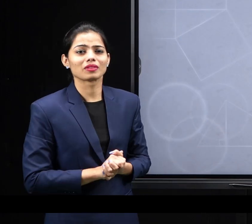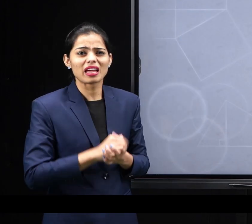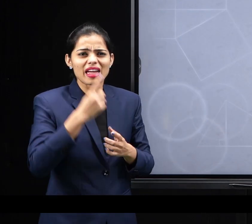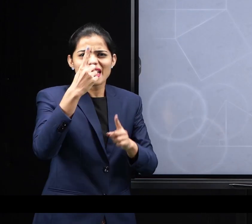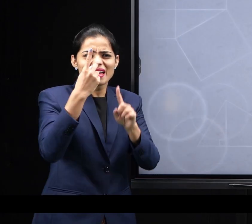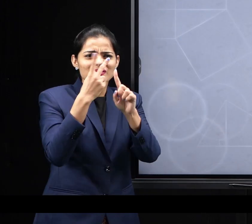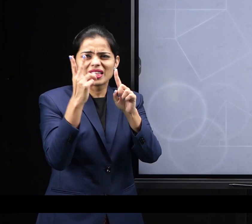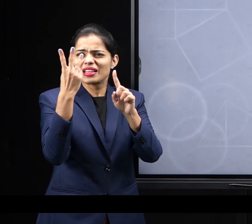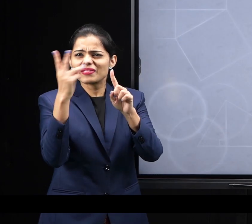छेदन,